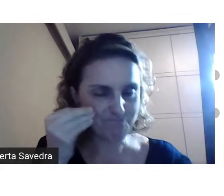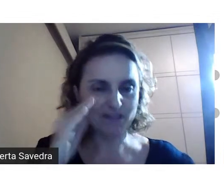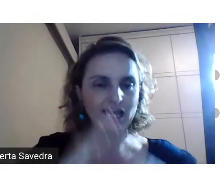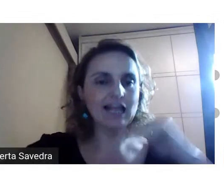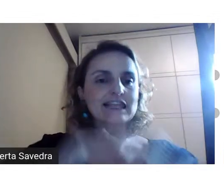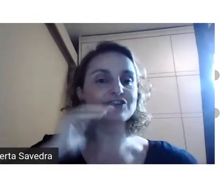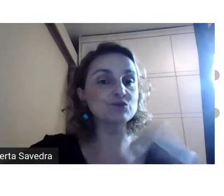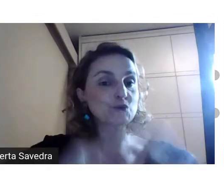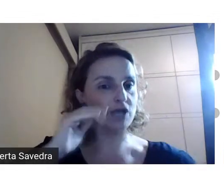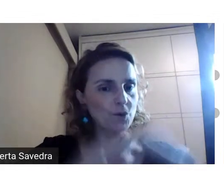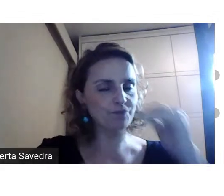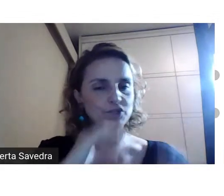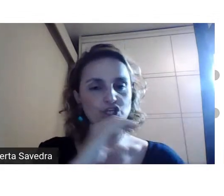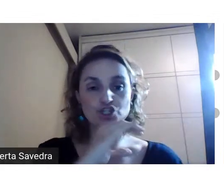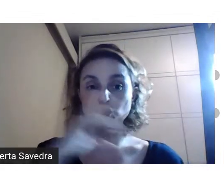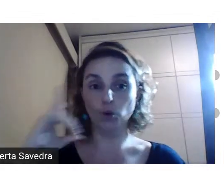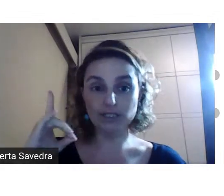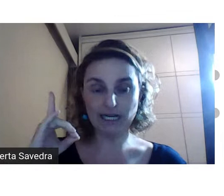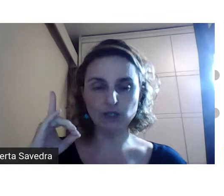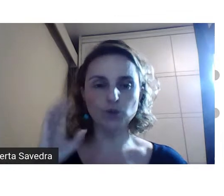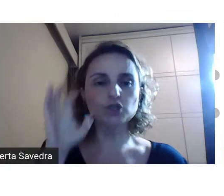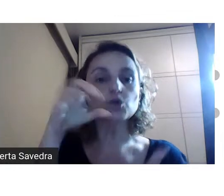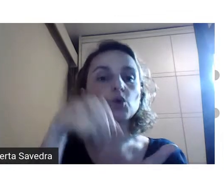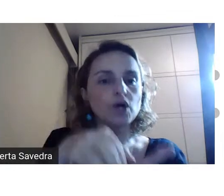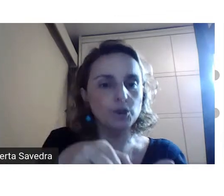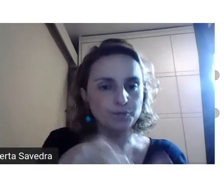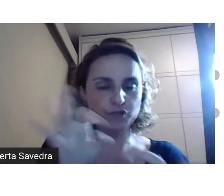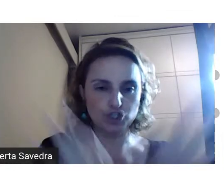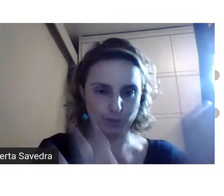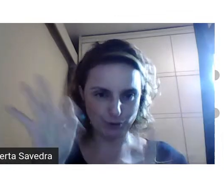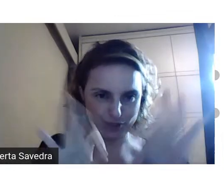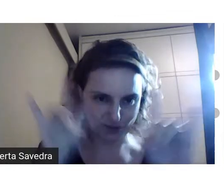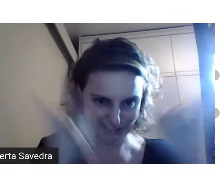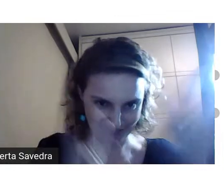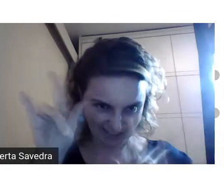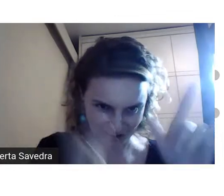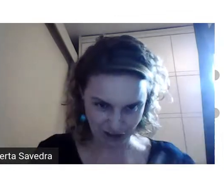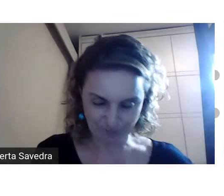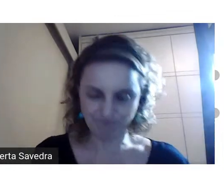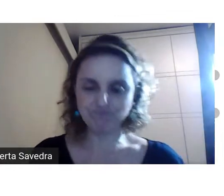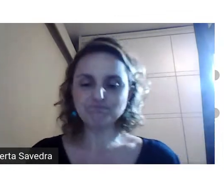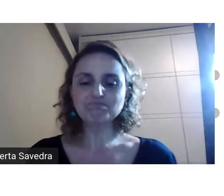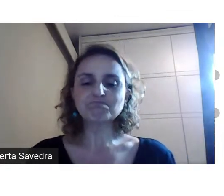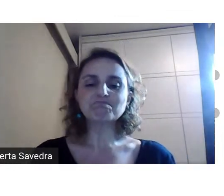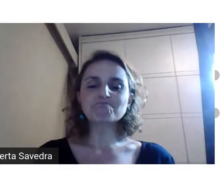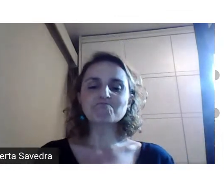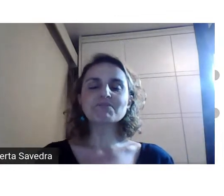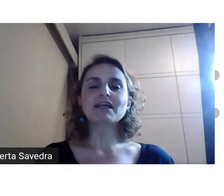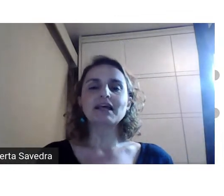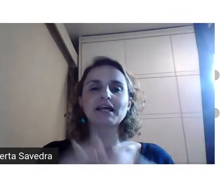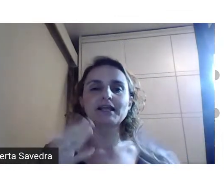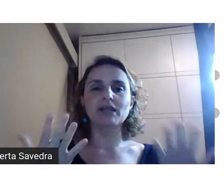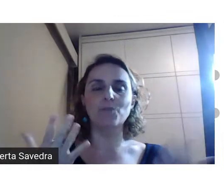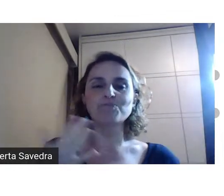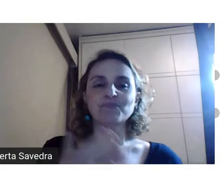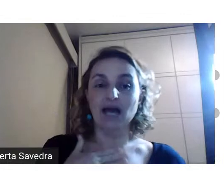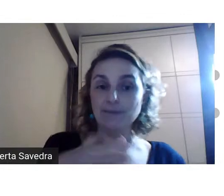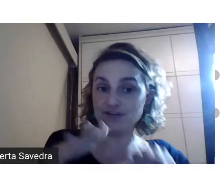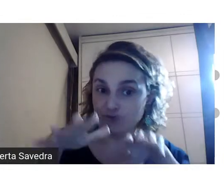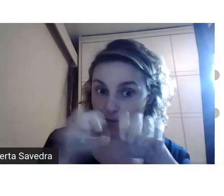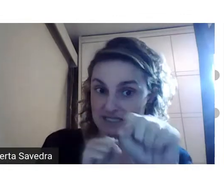e depois falarei sobre Minha experiência profissional e na educação e